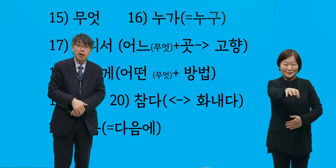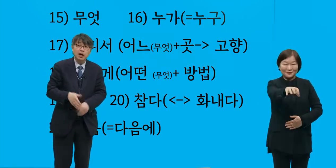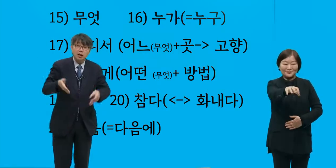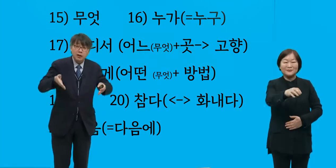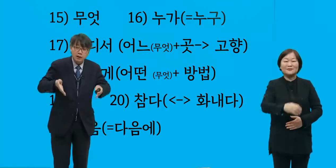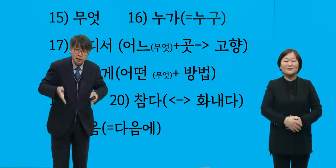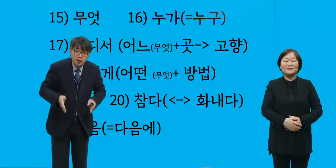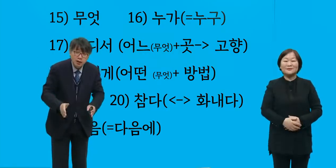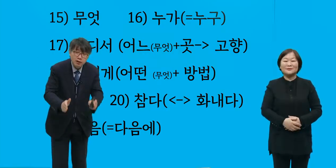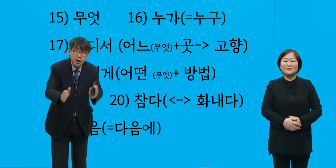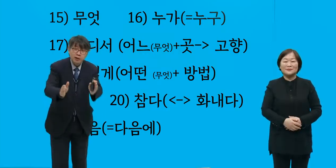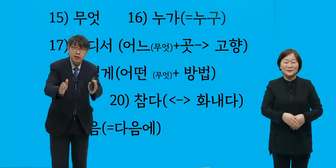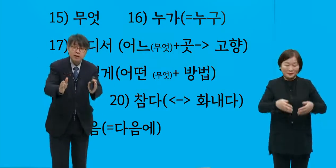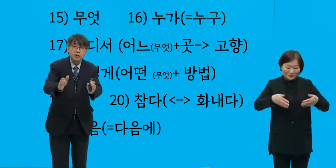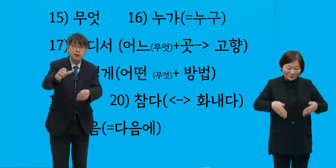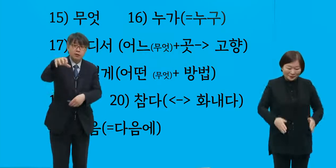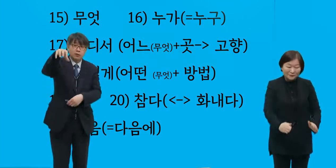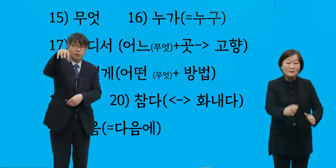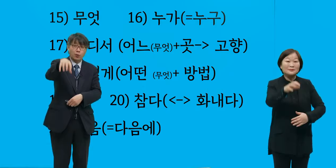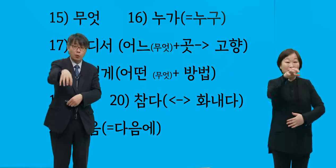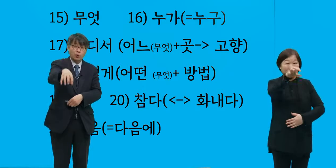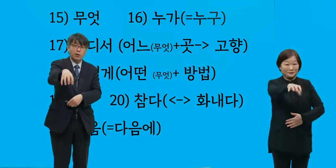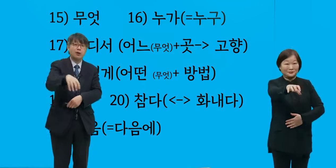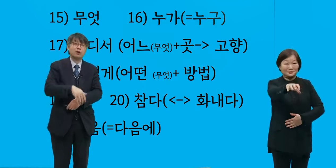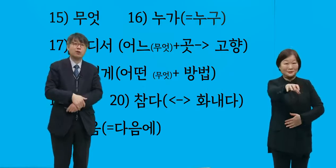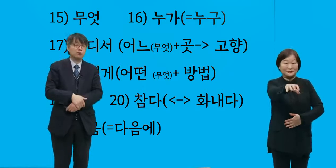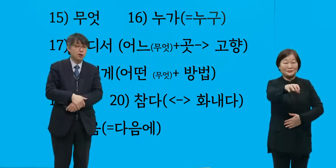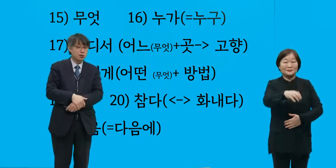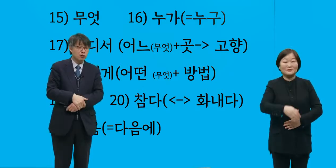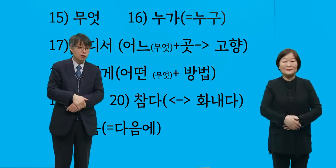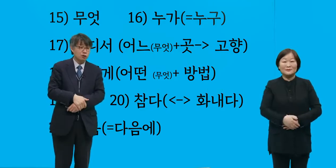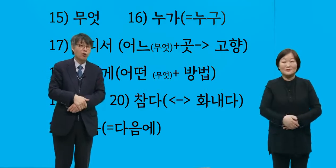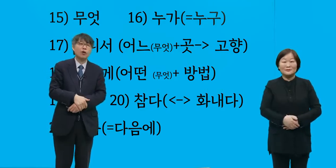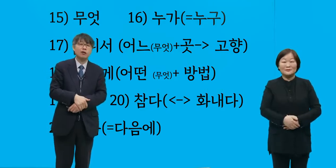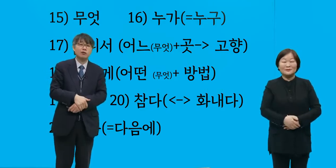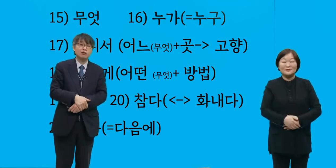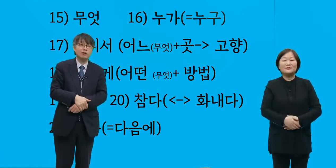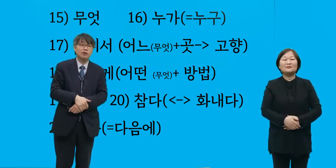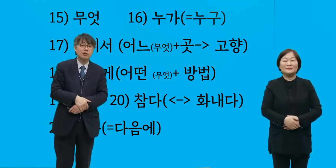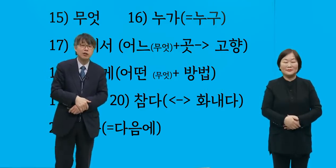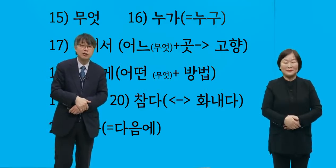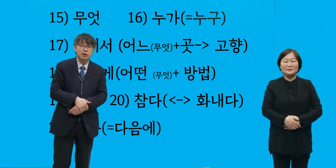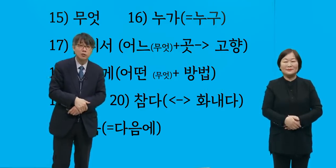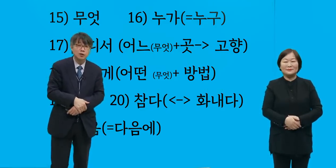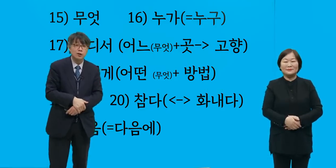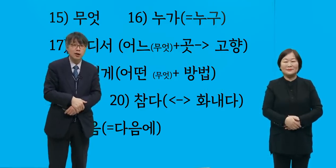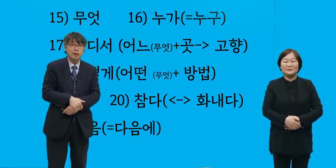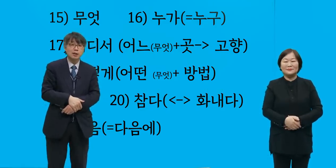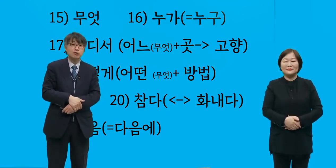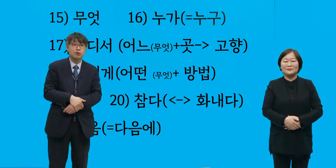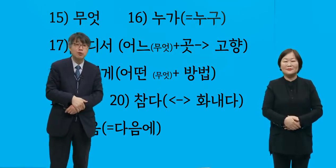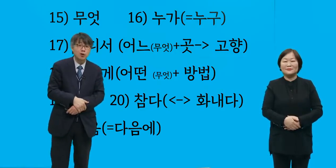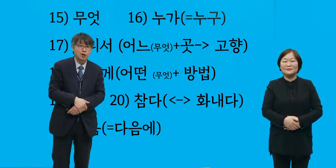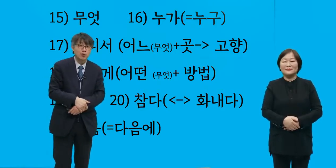보니까 태어난 곳 하면 뭐라고요? 고향은. 그래서 예전에 우리 많이 부르던